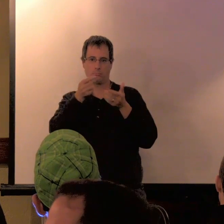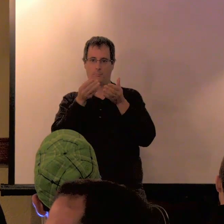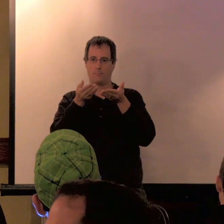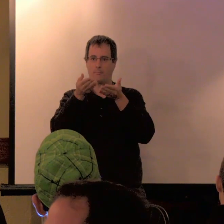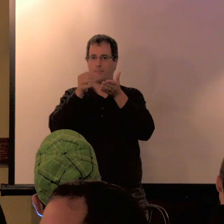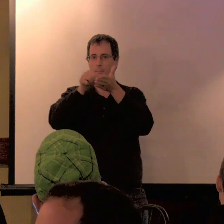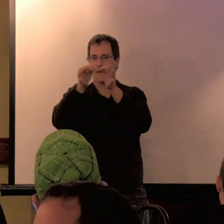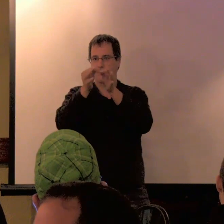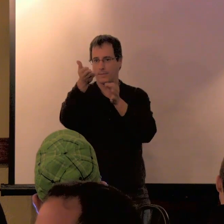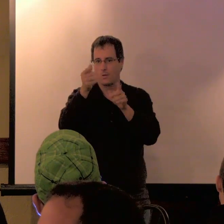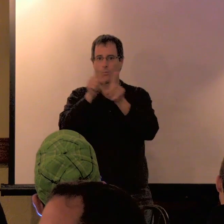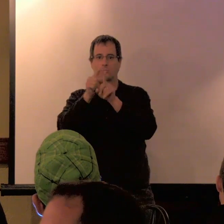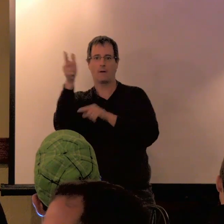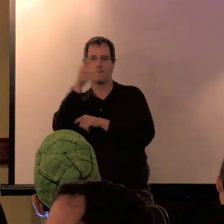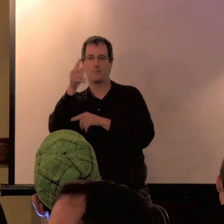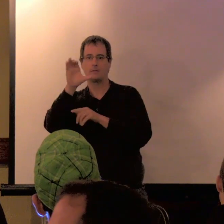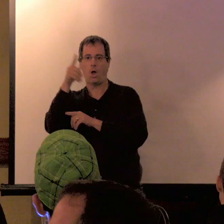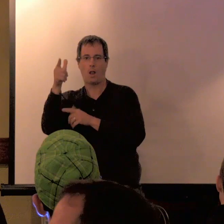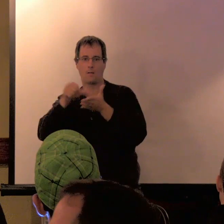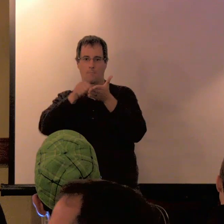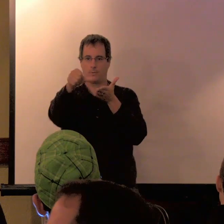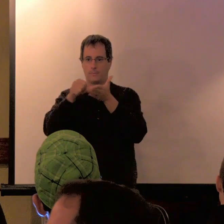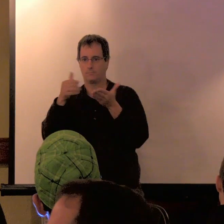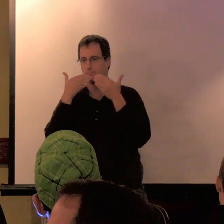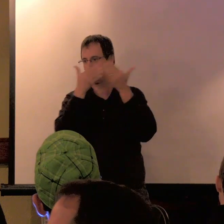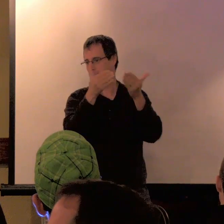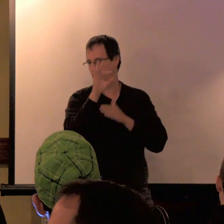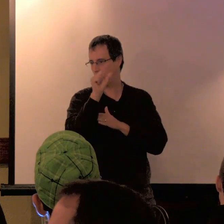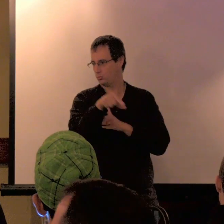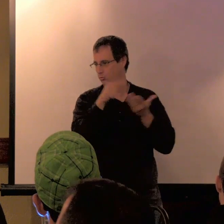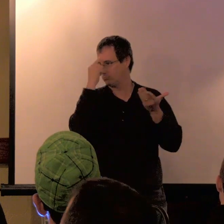du Québec, ainsi que les interprètes, ainsi que